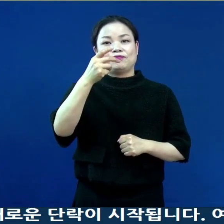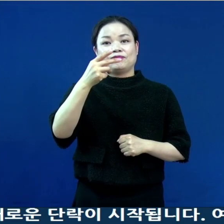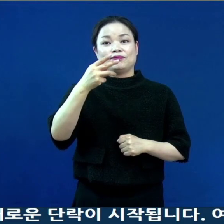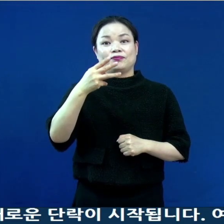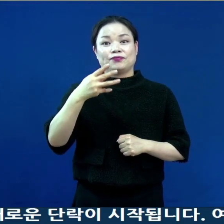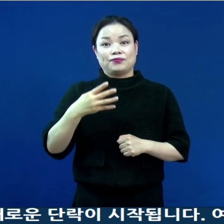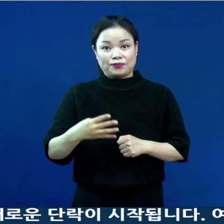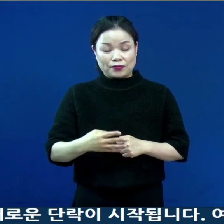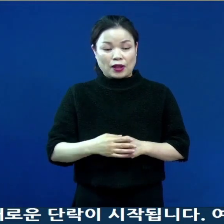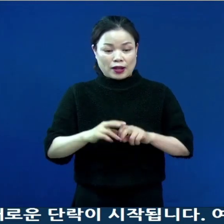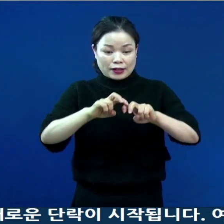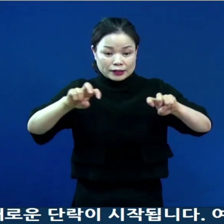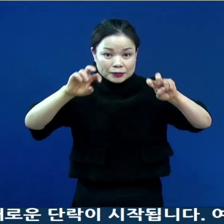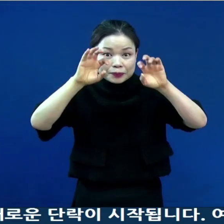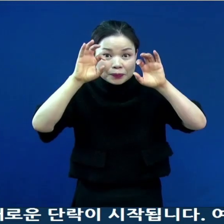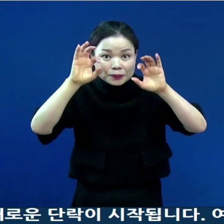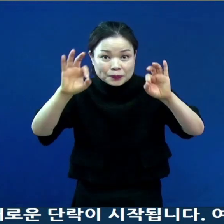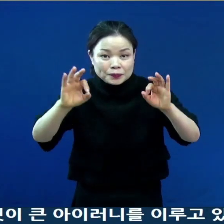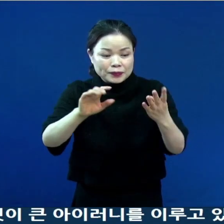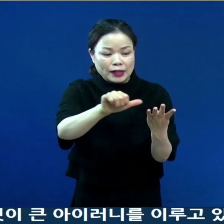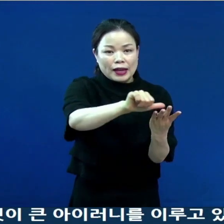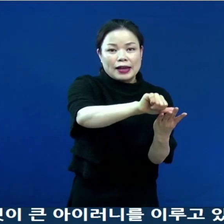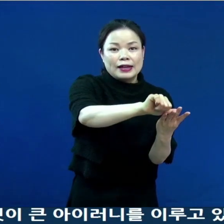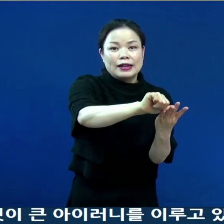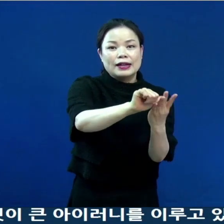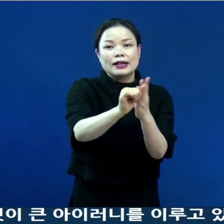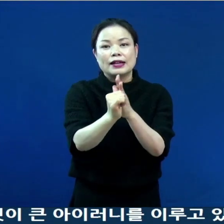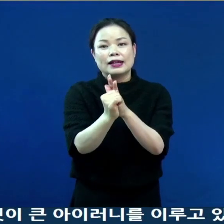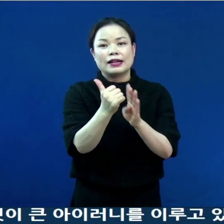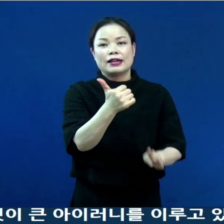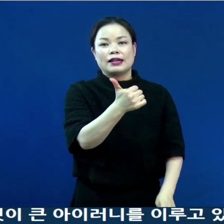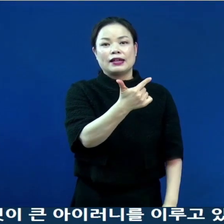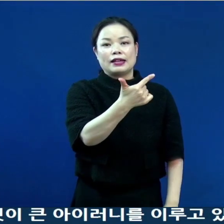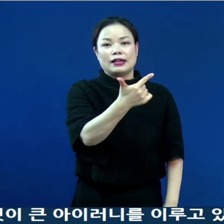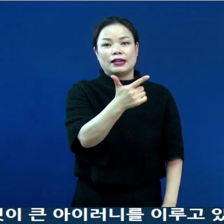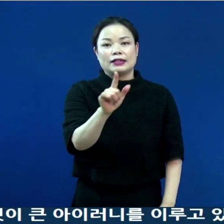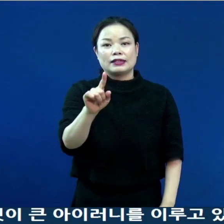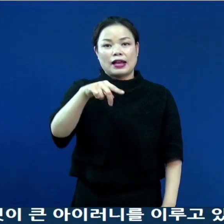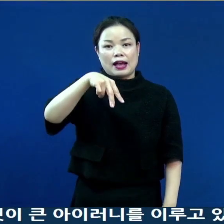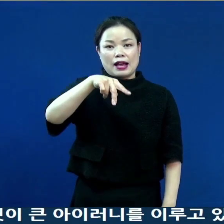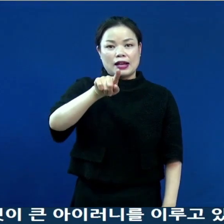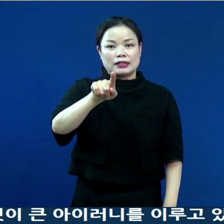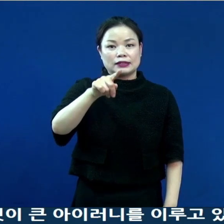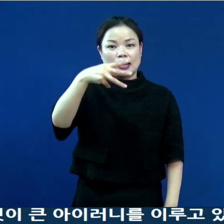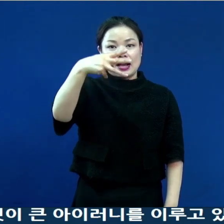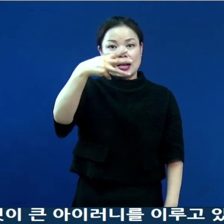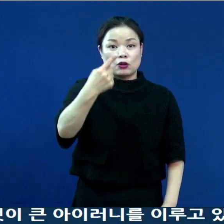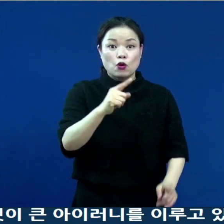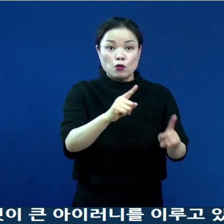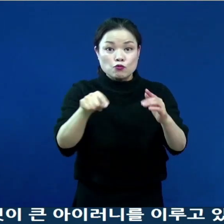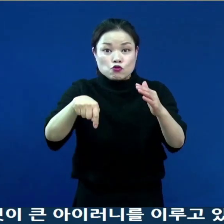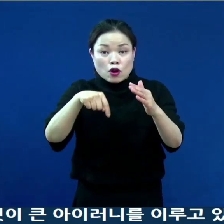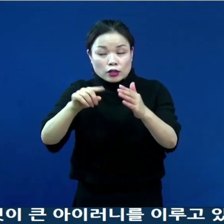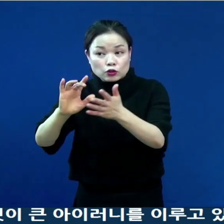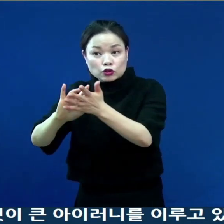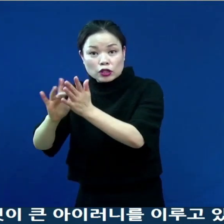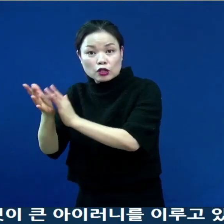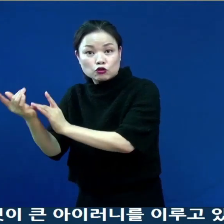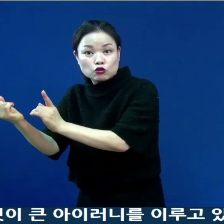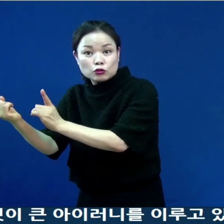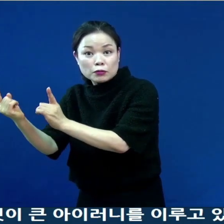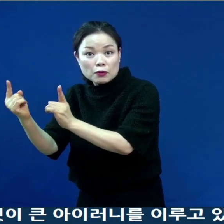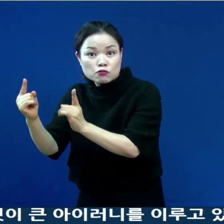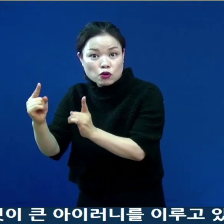살피면서 이제 나사로의 부활 속에 예수님의 부활이 담겨 있는데 나사로의